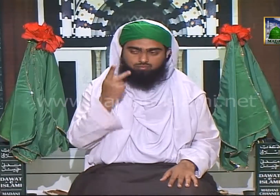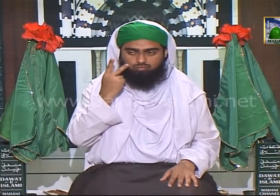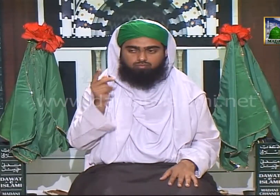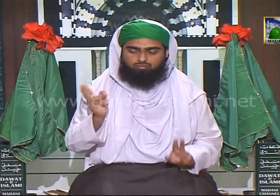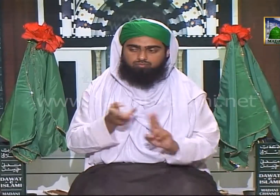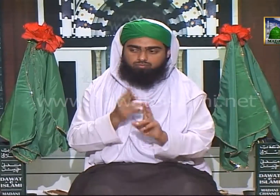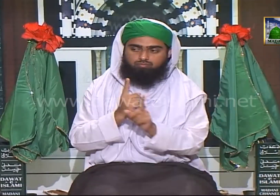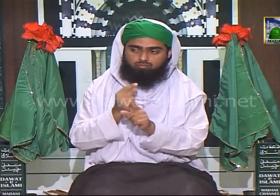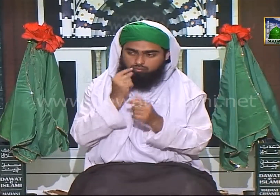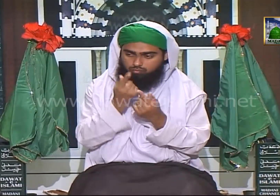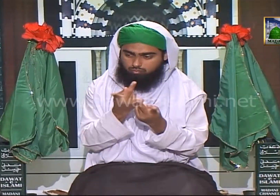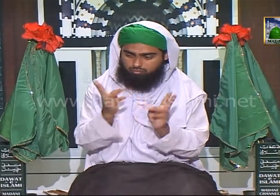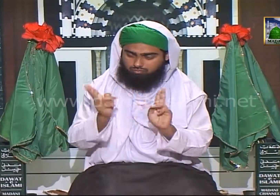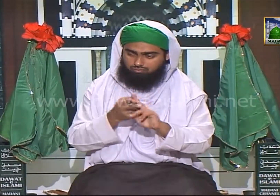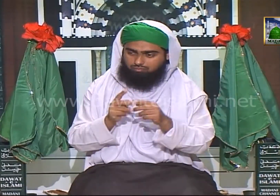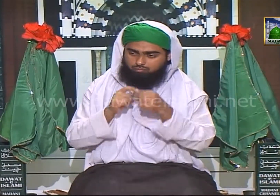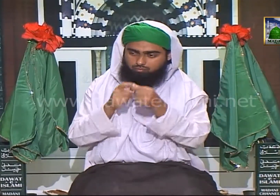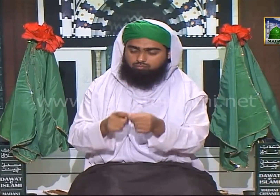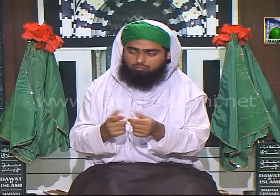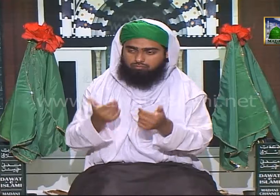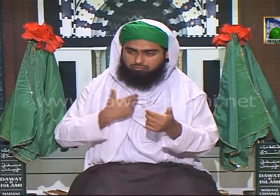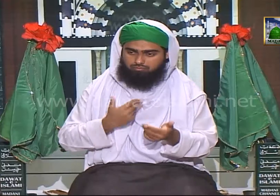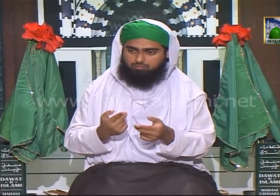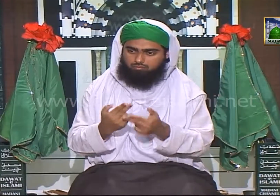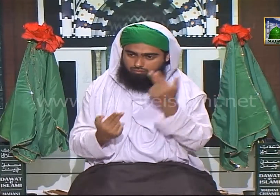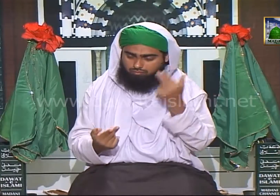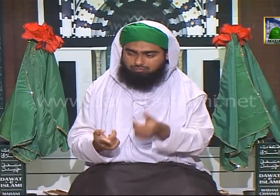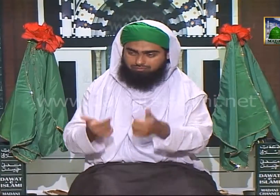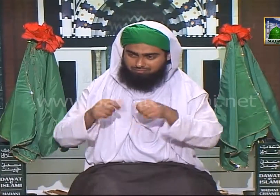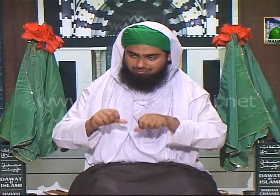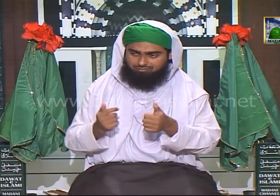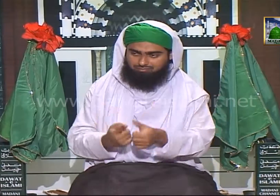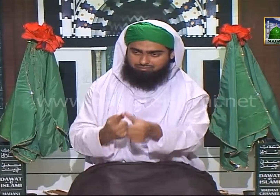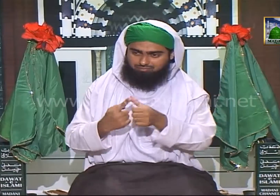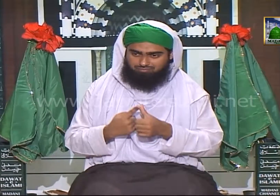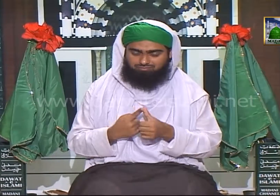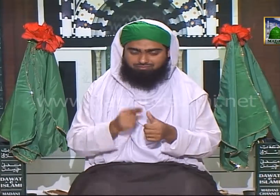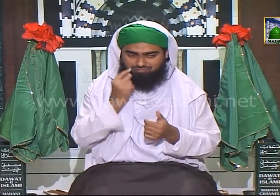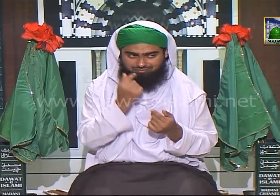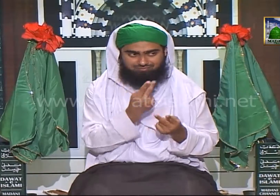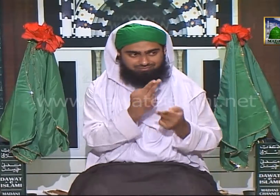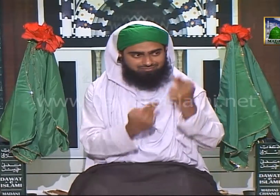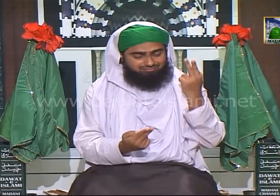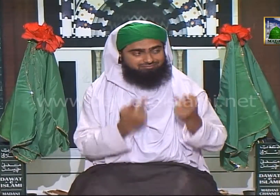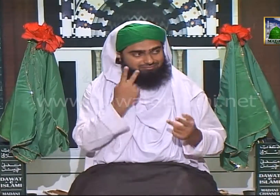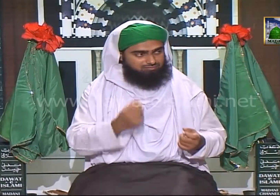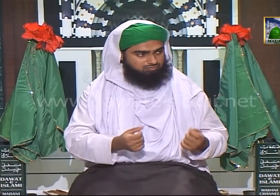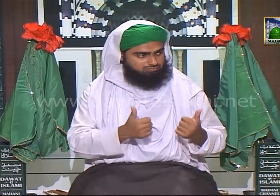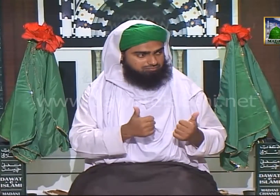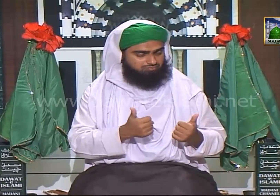کسی کو بھیجے بھی کہ میرے بارے میں ذرا لوگوں کے تاثرات معلوم کرو, تو جو اچھے تاثرات پیش کرے اس پر تو بادشاہ خوش ہو جائے گا یا صدر